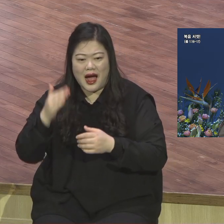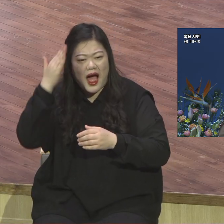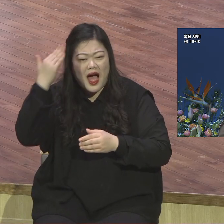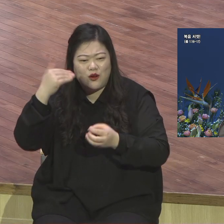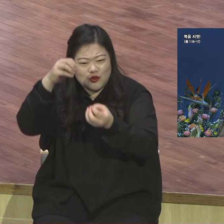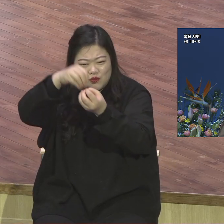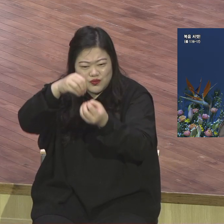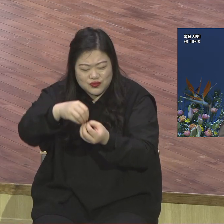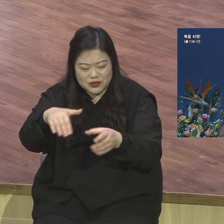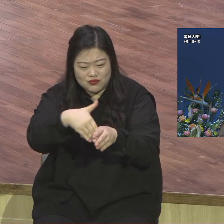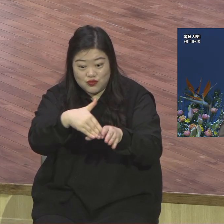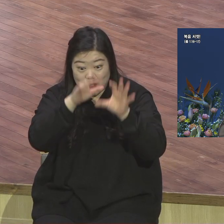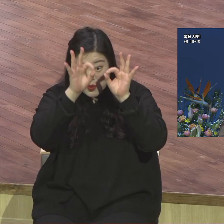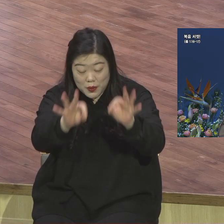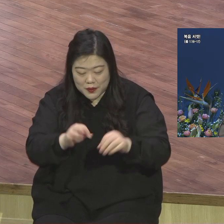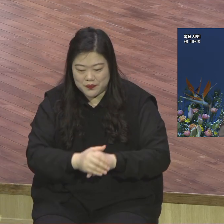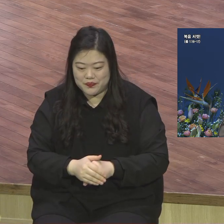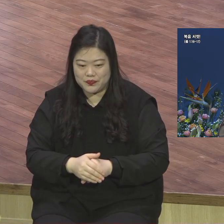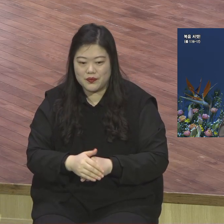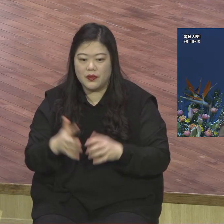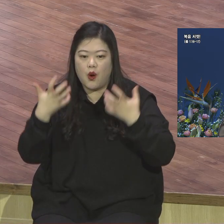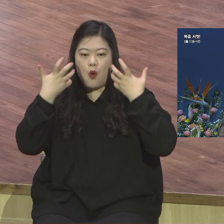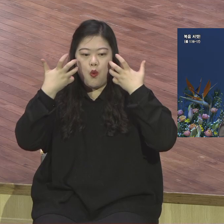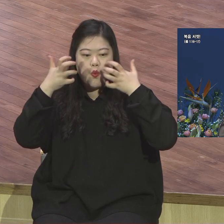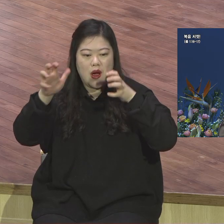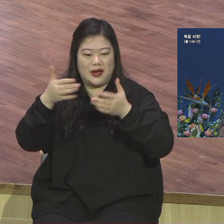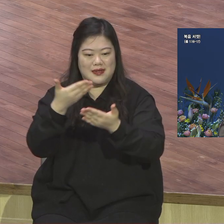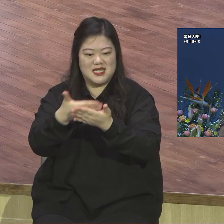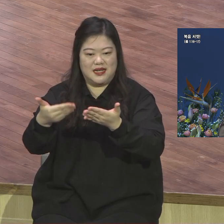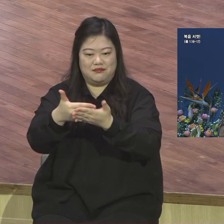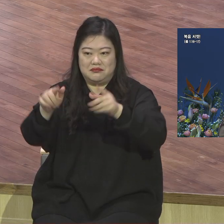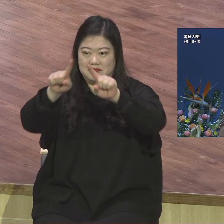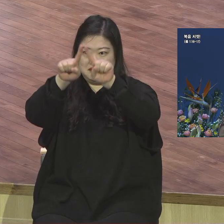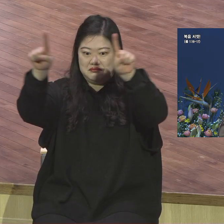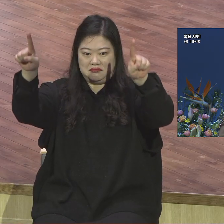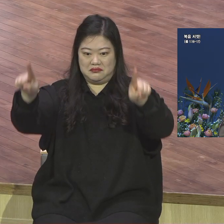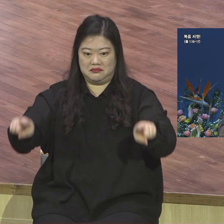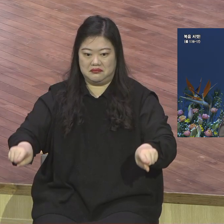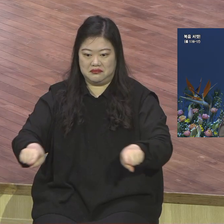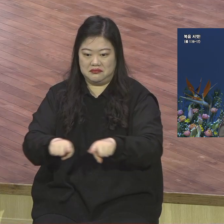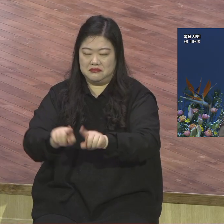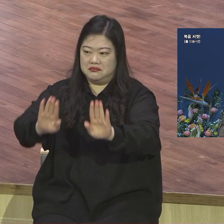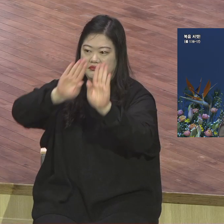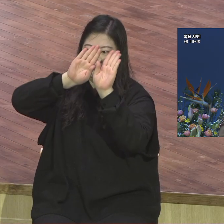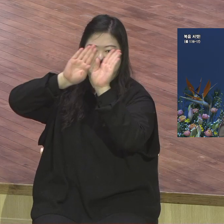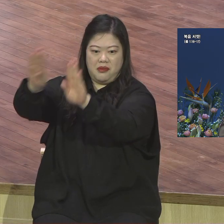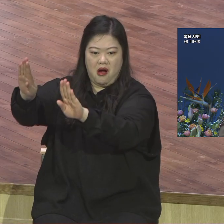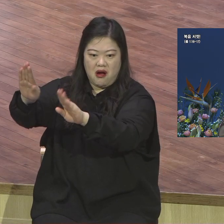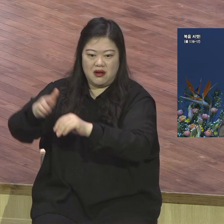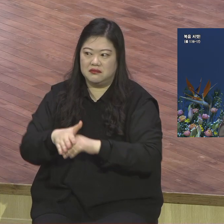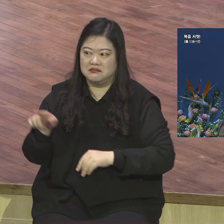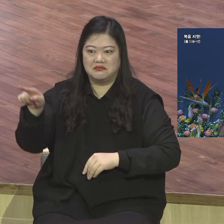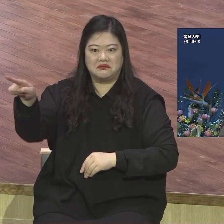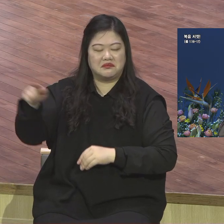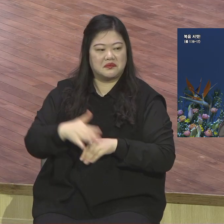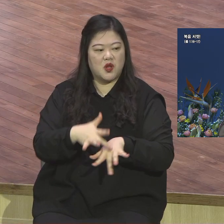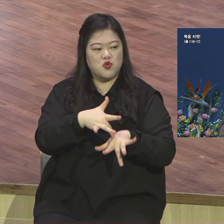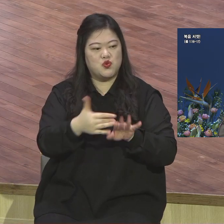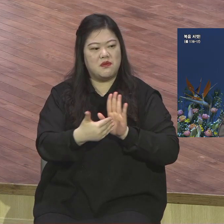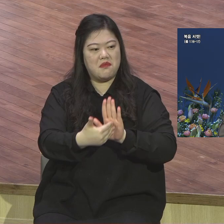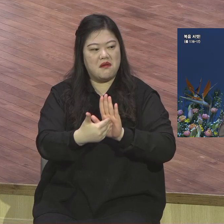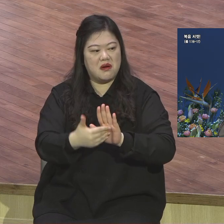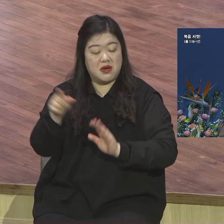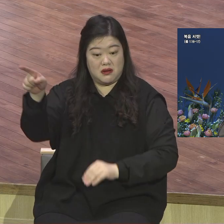그러한 현관이나 대문에 호랑이를 그려진 이 문대도도 그렇게 붙이거나